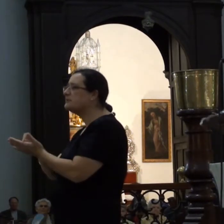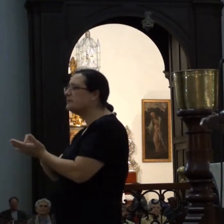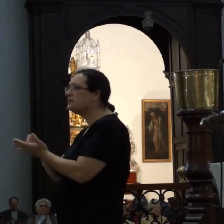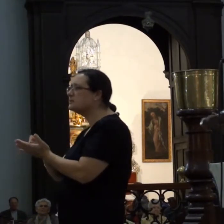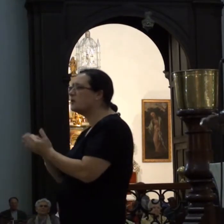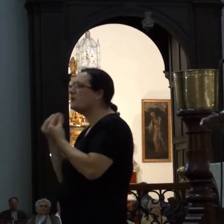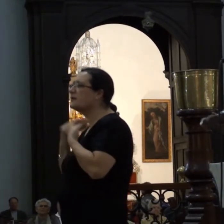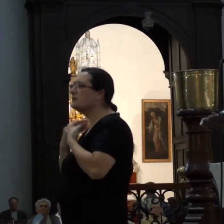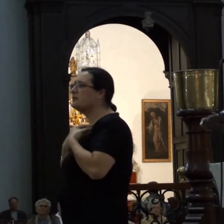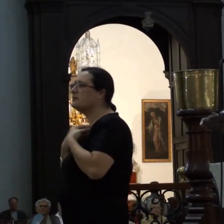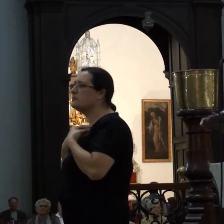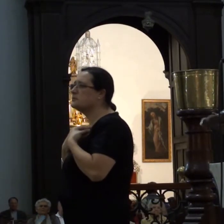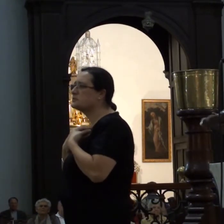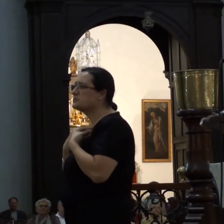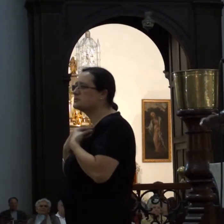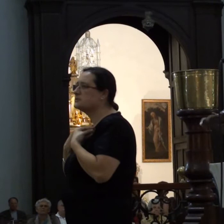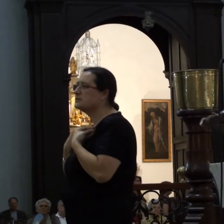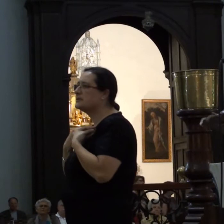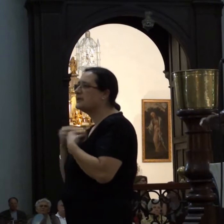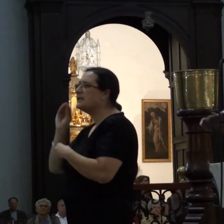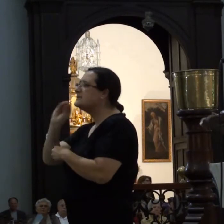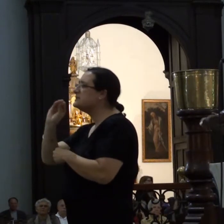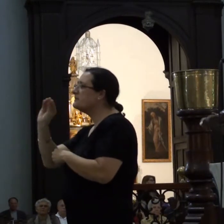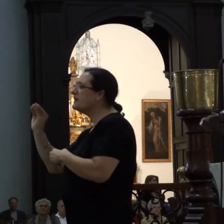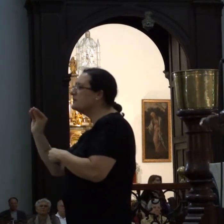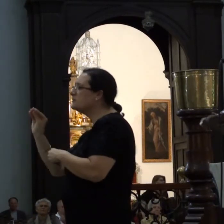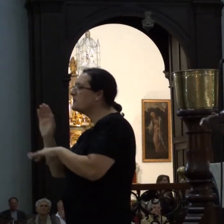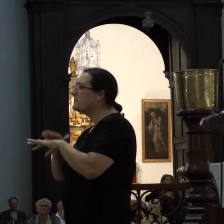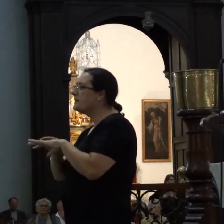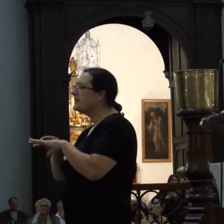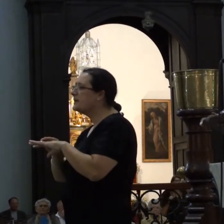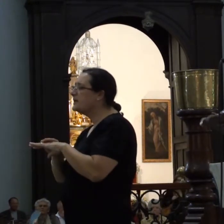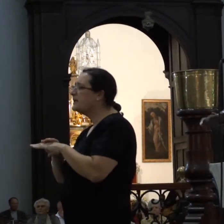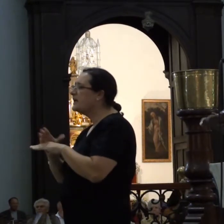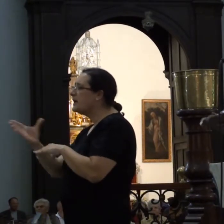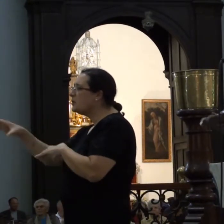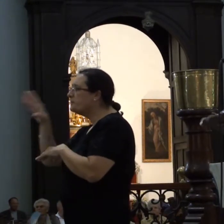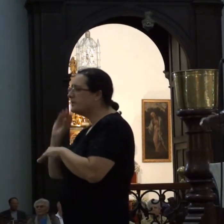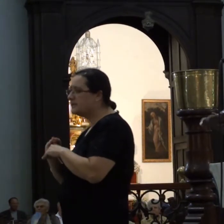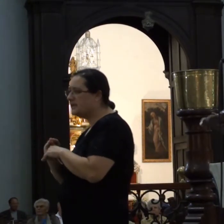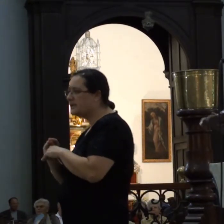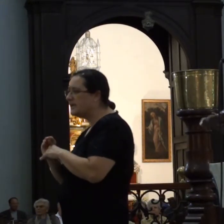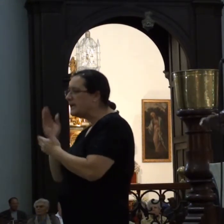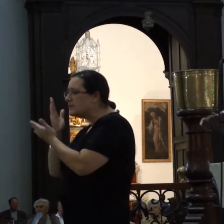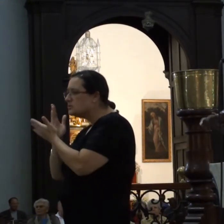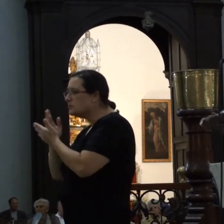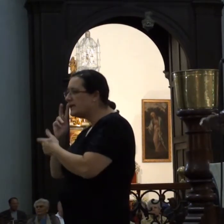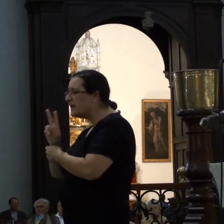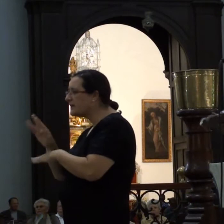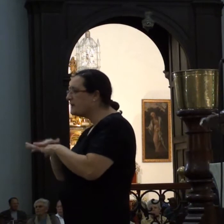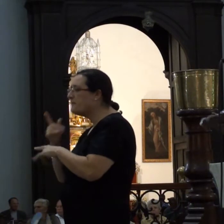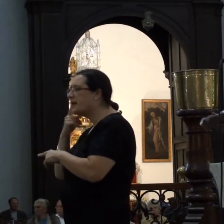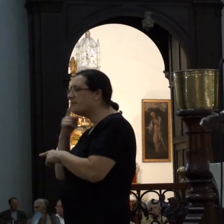que estamos viviendo estamos llamados a discernirlas a estudiarla para actuar